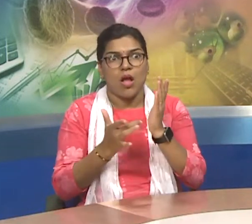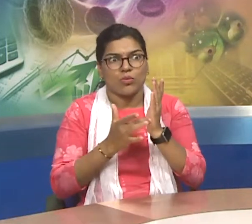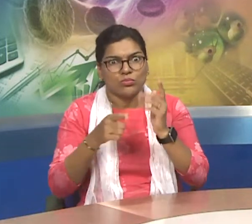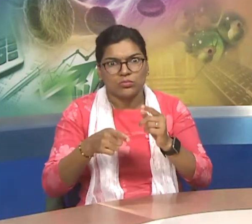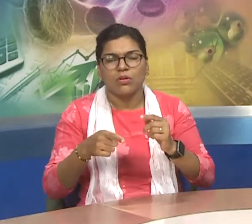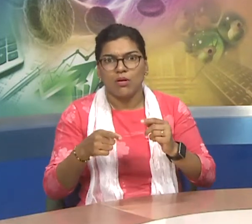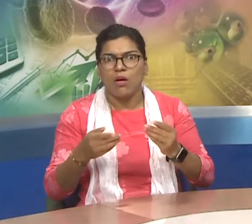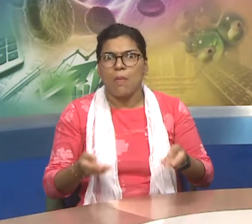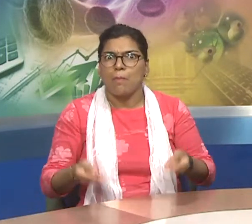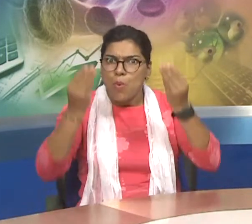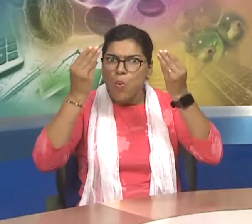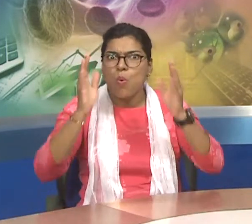Digital library.